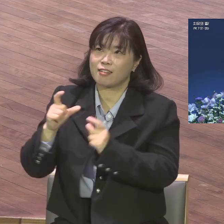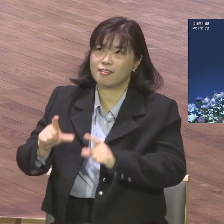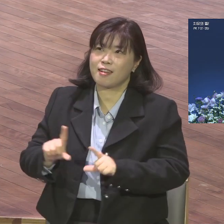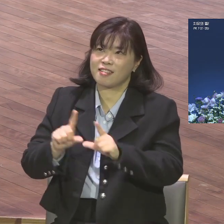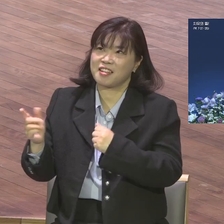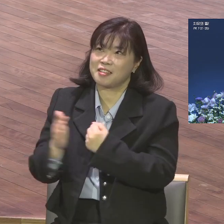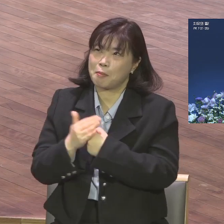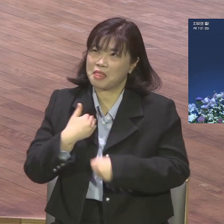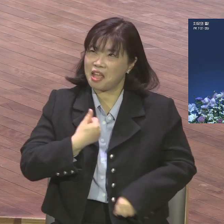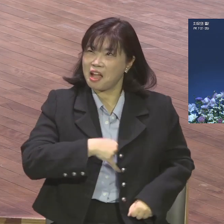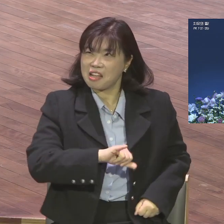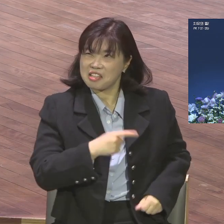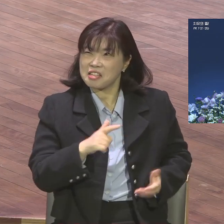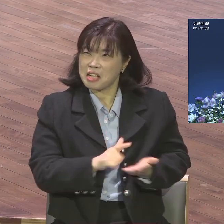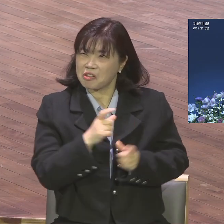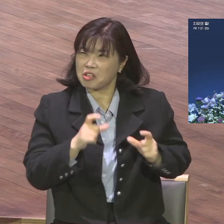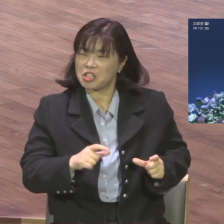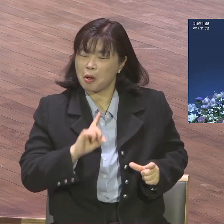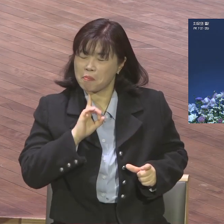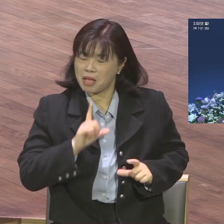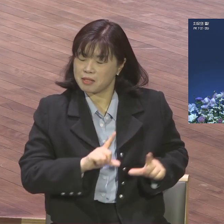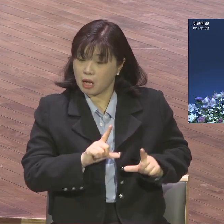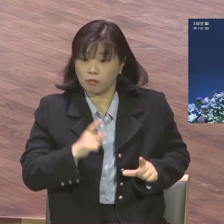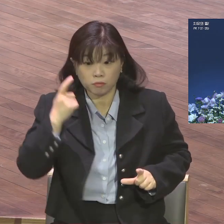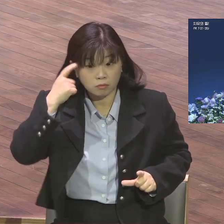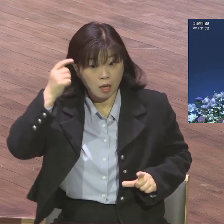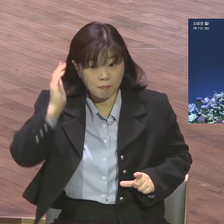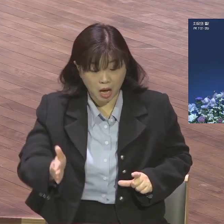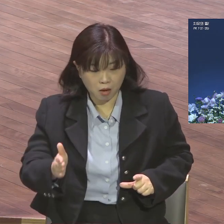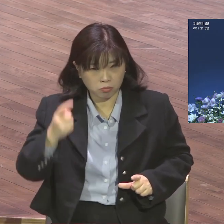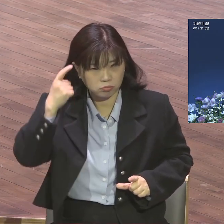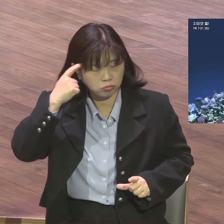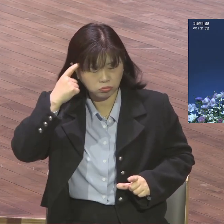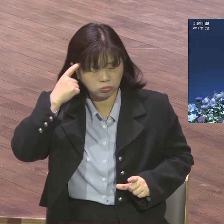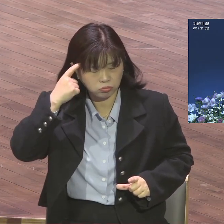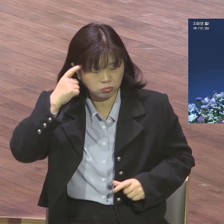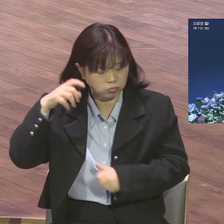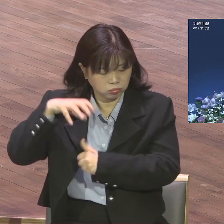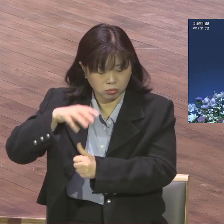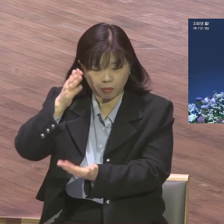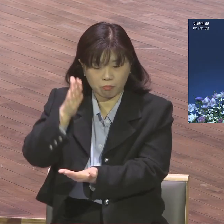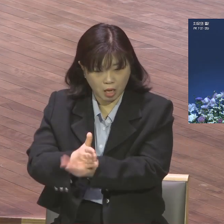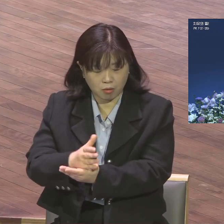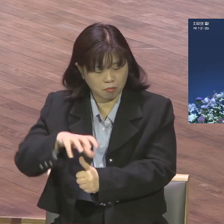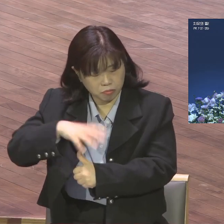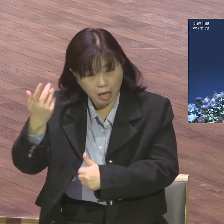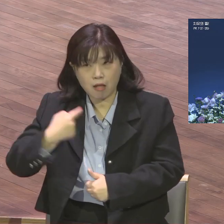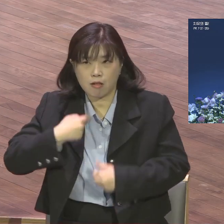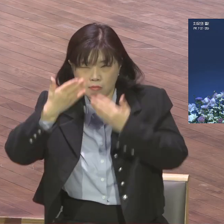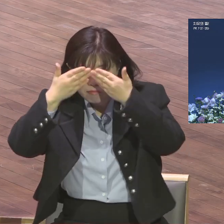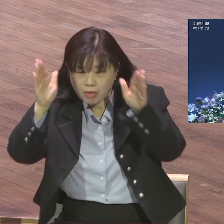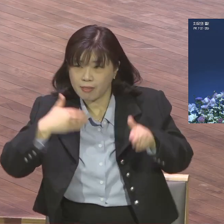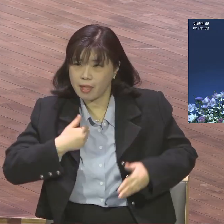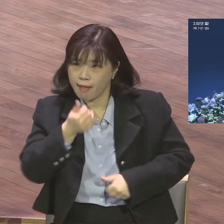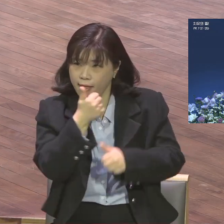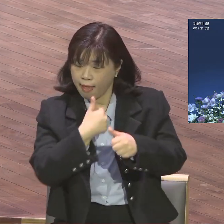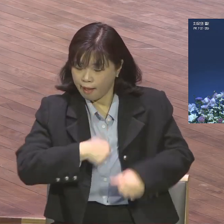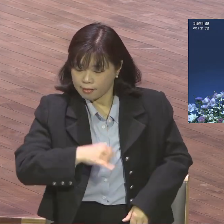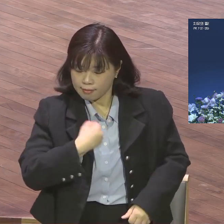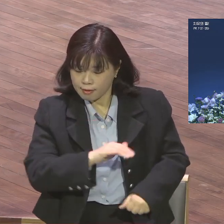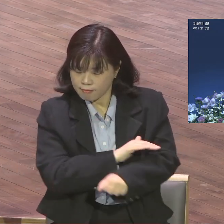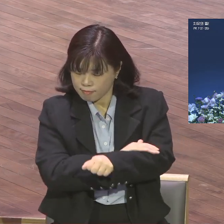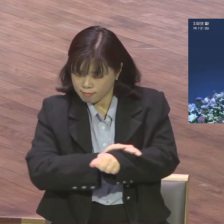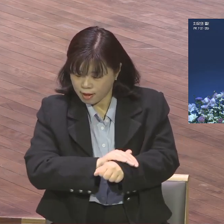여러분 순순해서 생각하면 좀 구름 같은 얘기죠. 실제적으로 우리 후대들이 그렇게 자라고